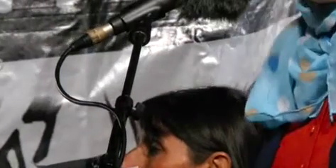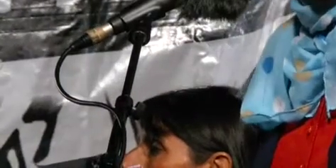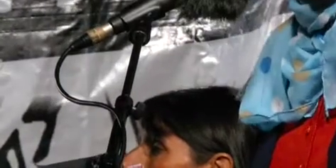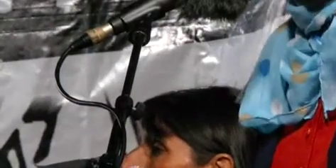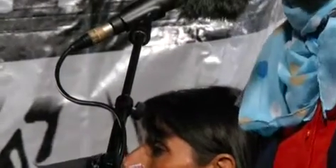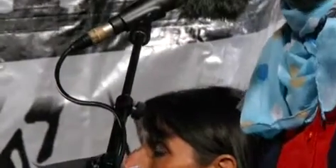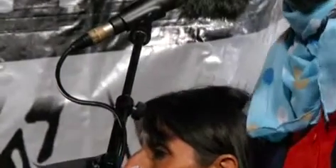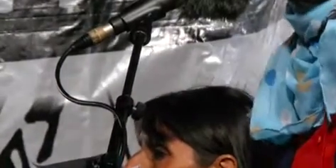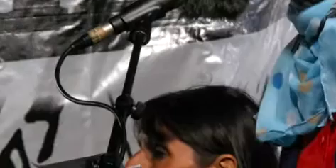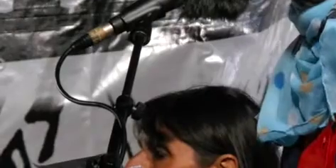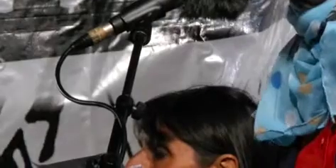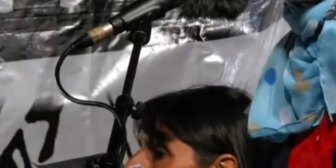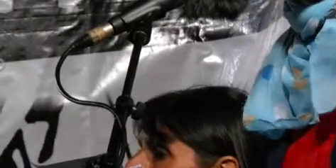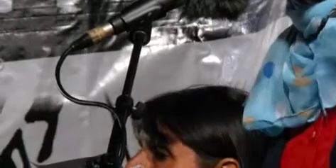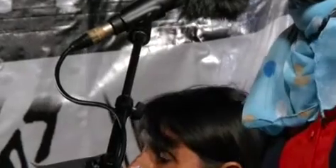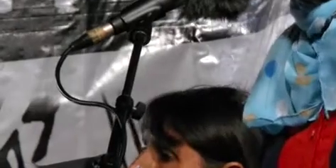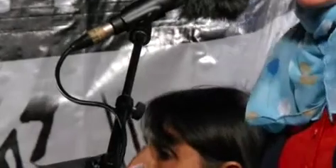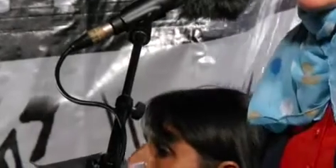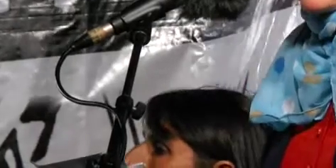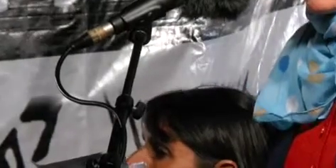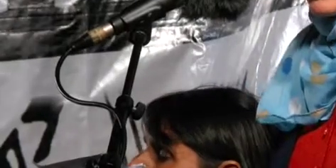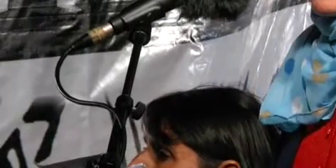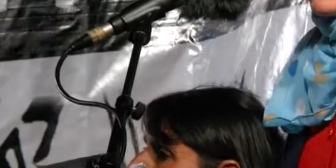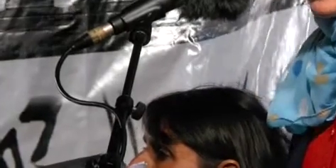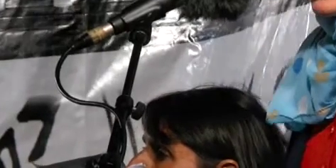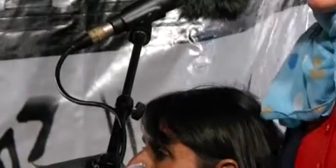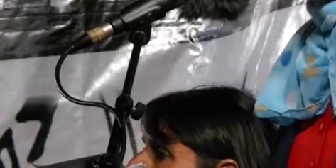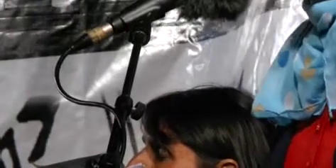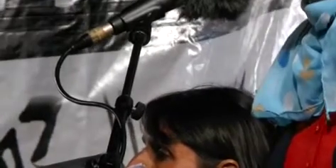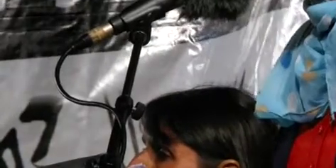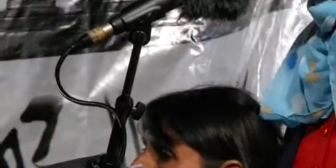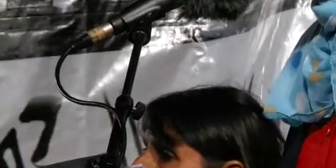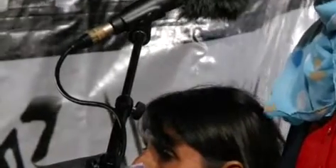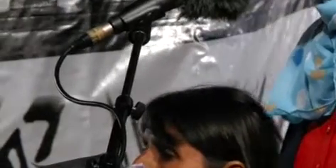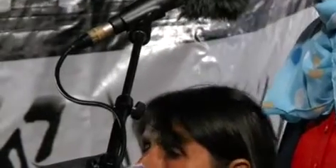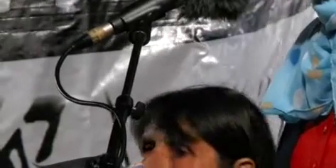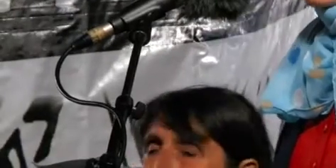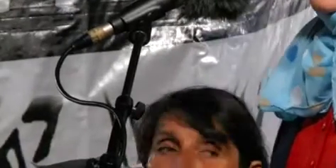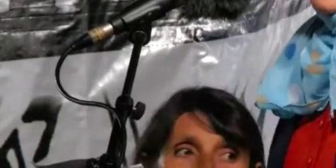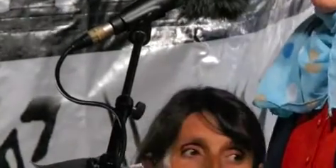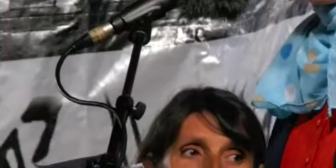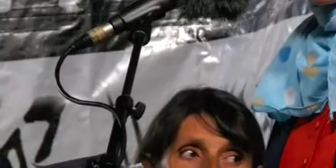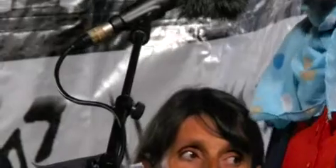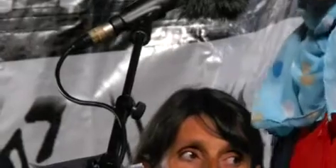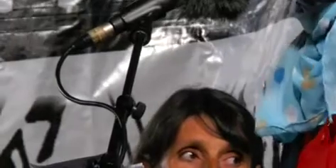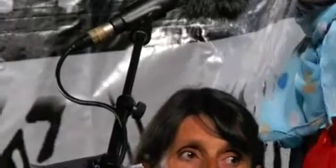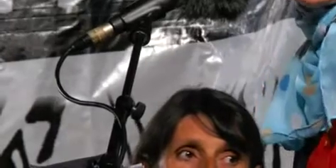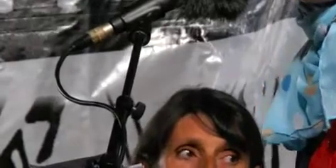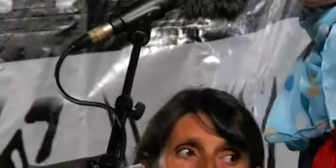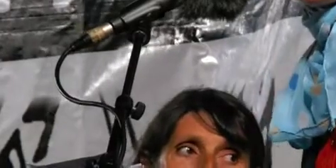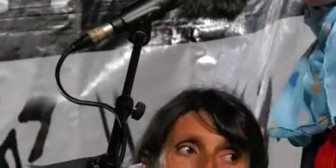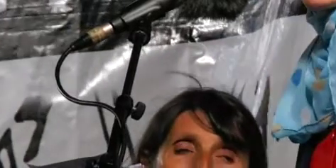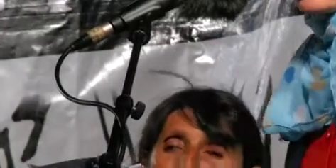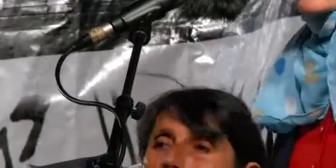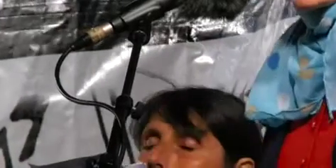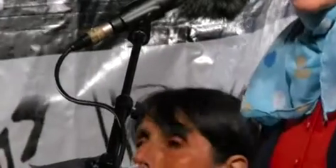d'avoir faim à la place et pour le seul intérêt des capitalistes. Ces différentes expériences, dont la Grèce est pour